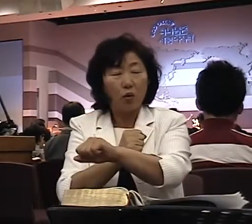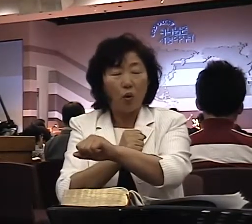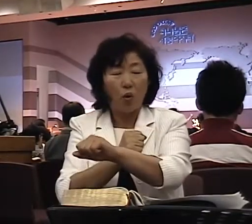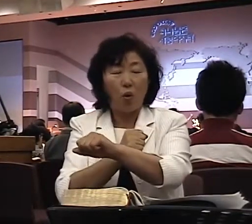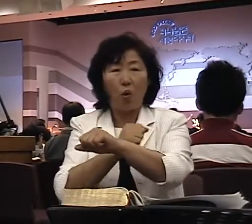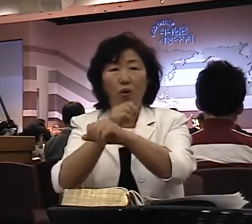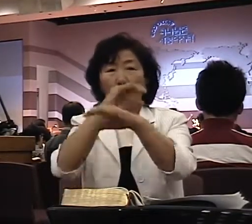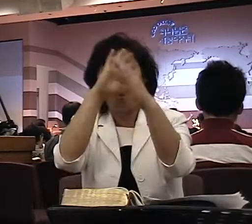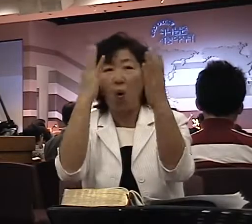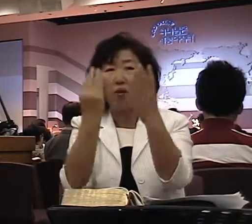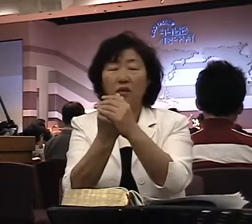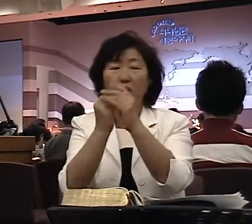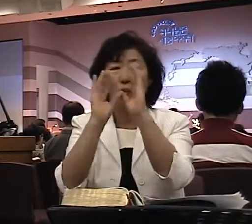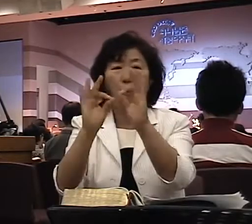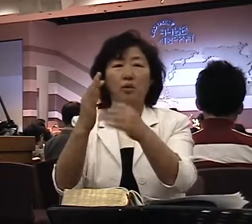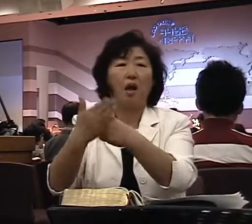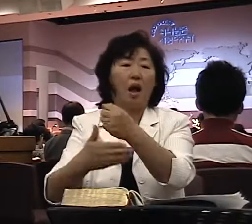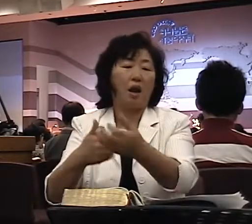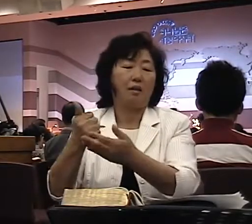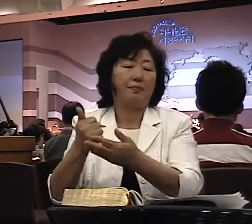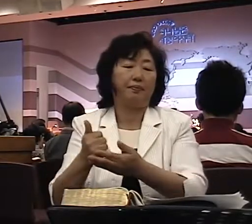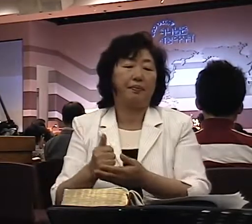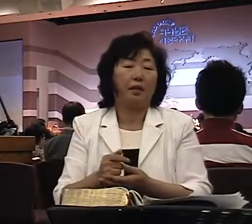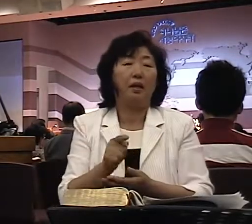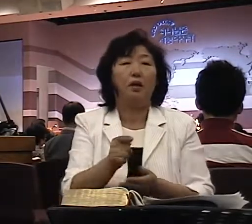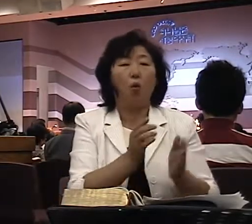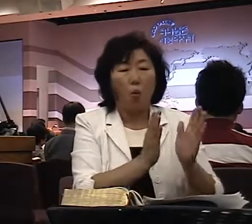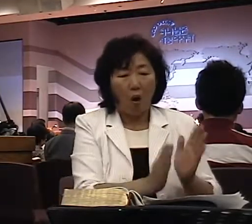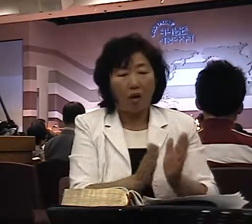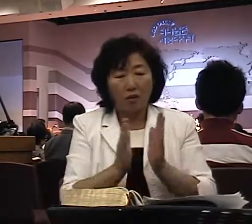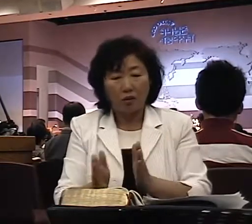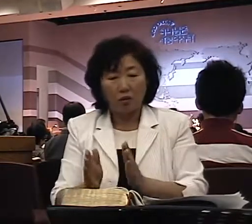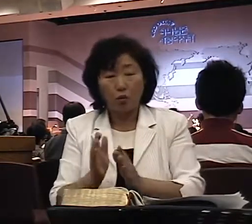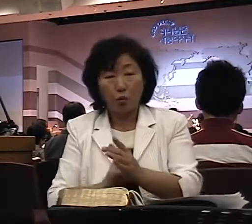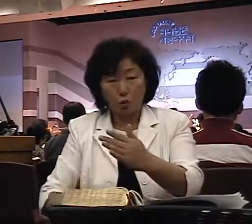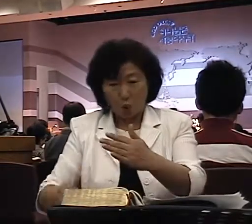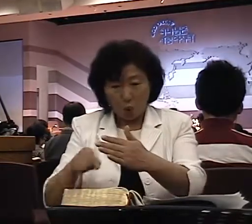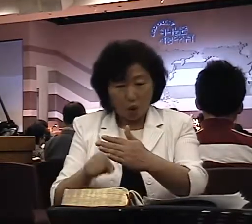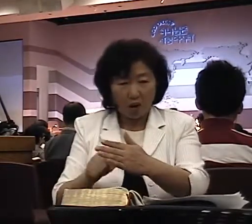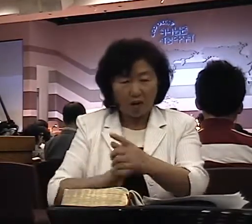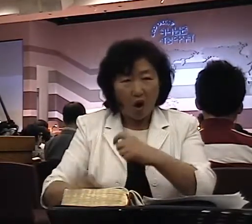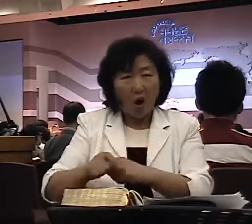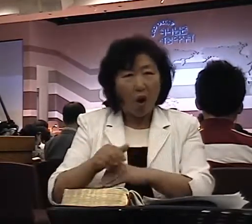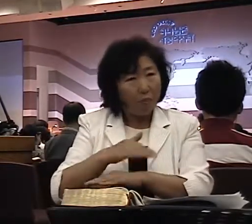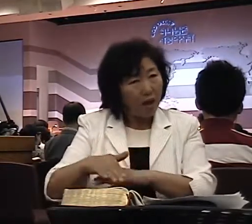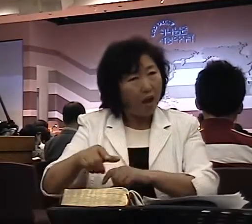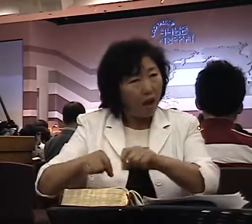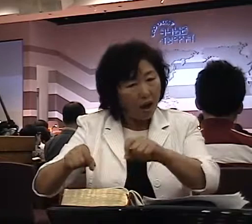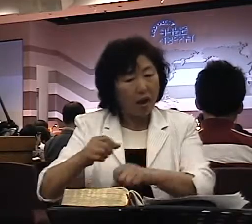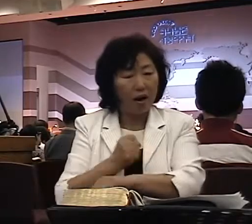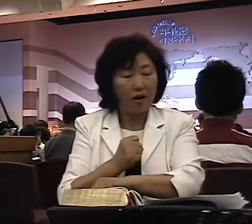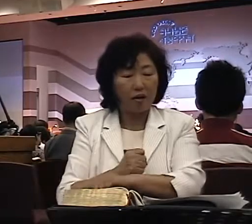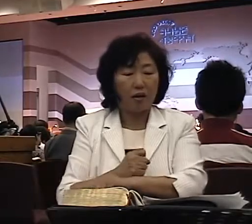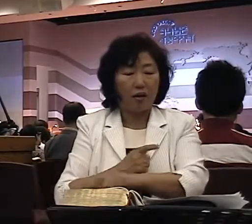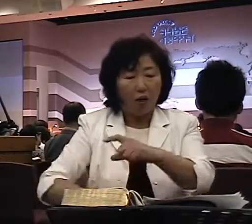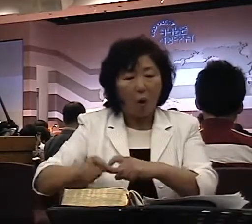전체를 보시는 하나님, 이러한 과정 속에서 우리를 더욱더 빚어가시고 더욱더 순결한 그릇으로 만드시고 더욱더 하나님이 사용하실